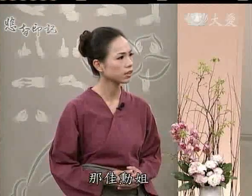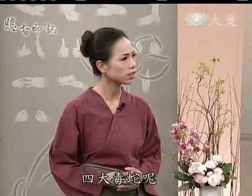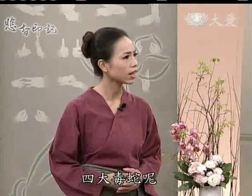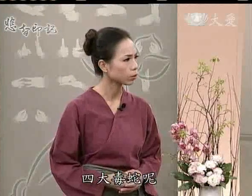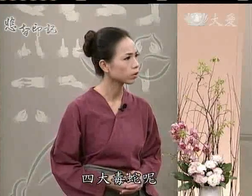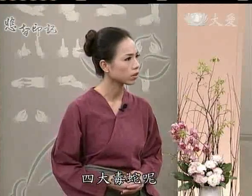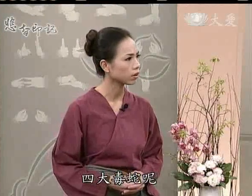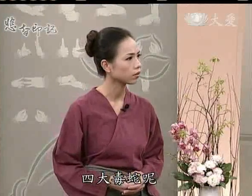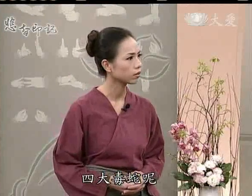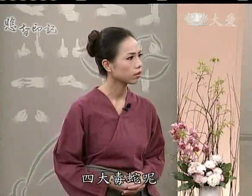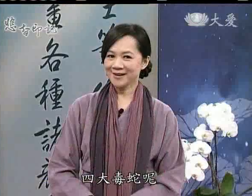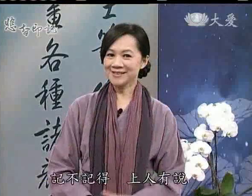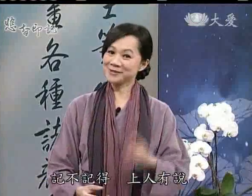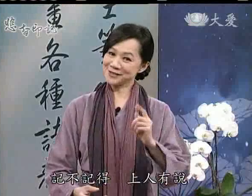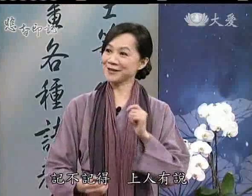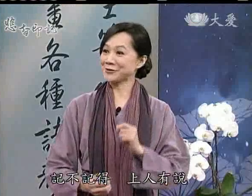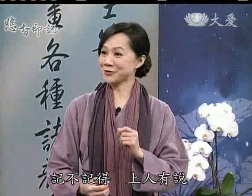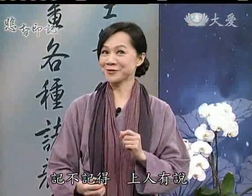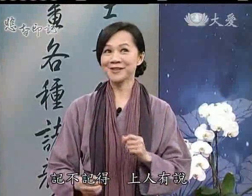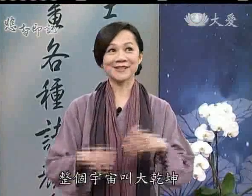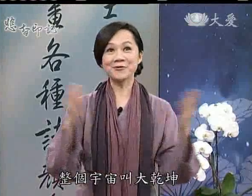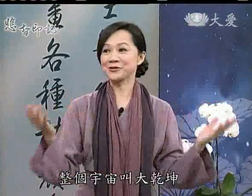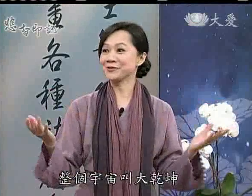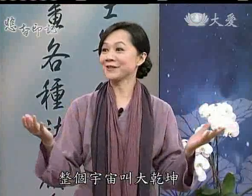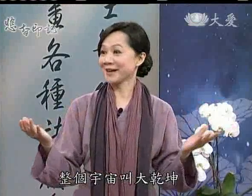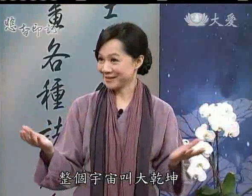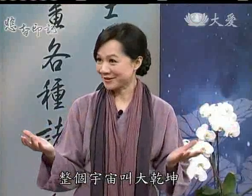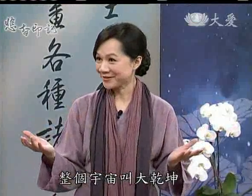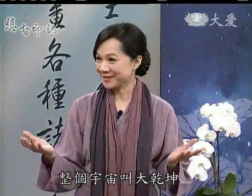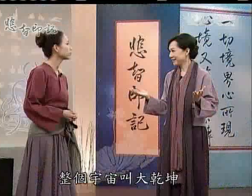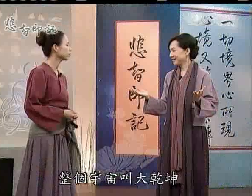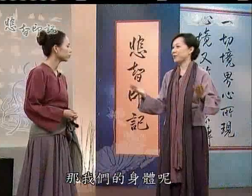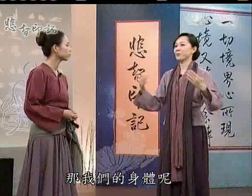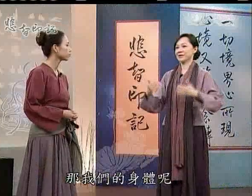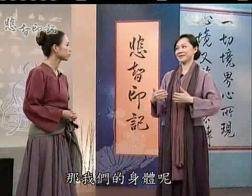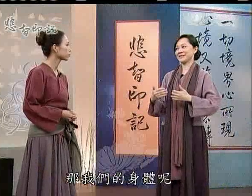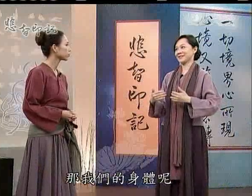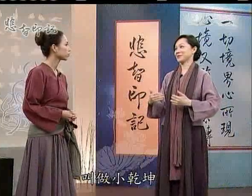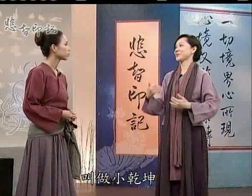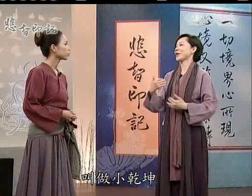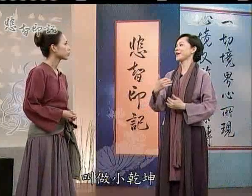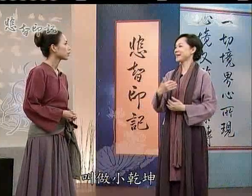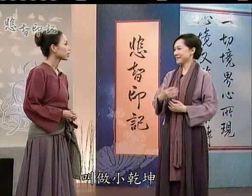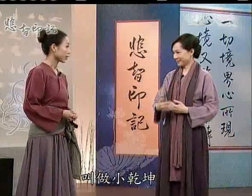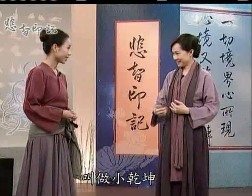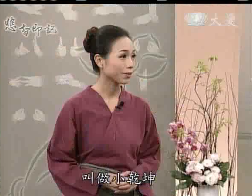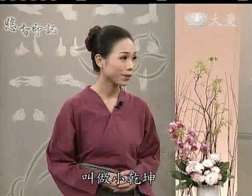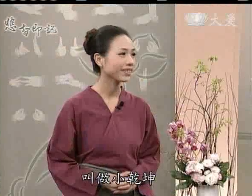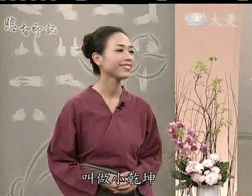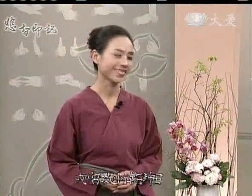四大毒蛇呢？ 记不记得上人有说，整个宇宙叫大乾坤，那我们的身体呢叫做小乾坤，或